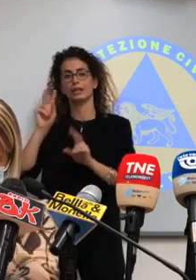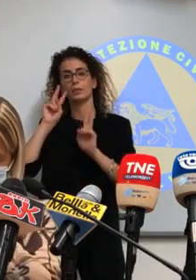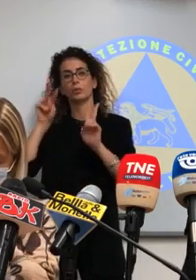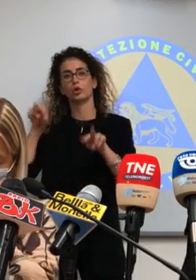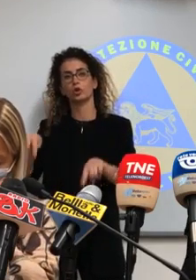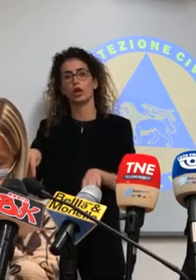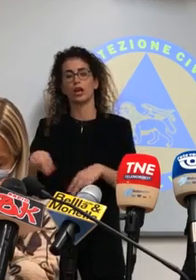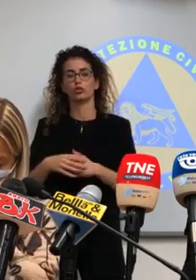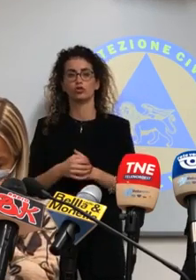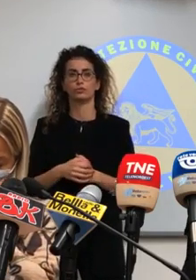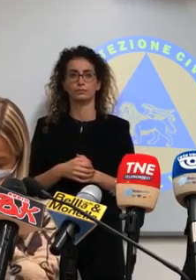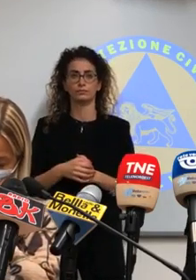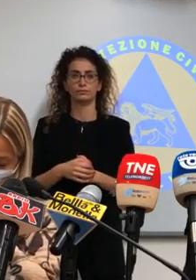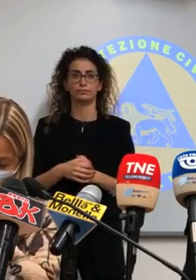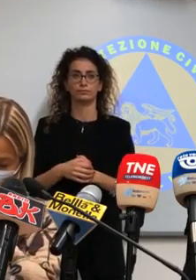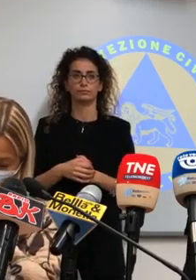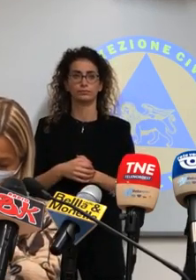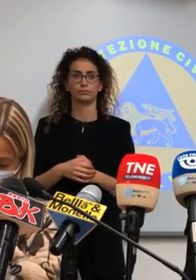monitoraggio.